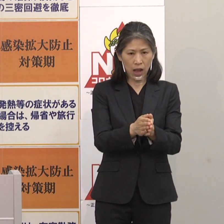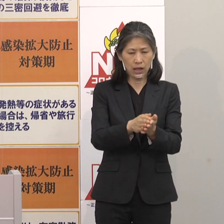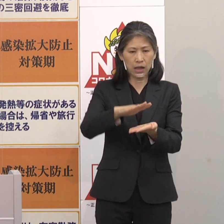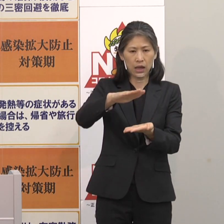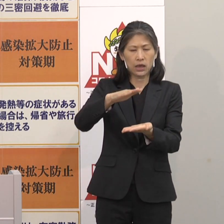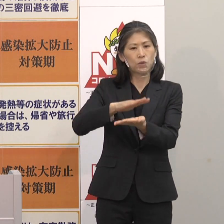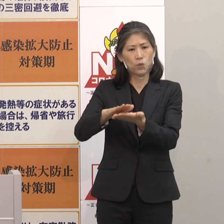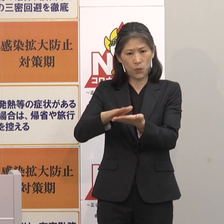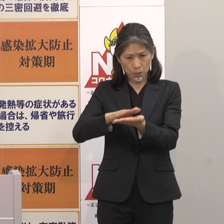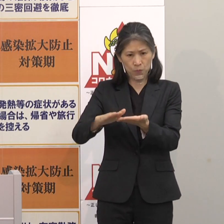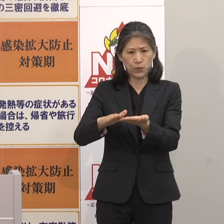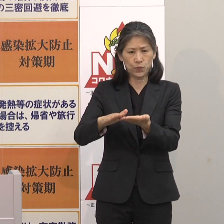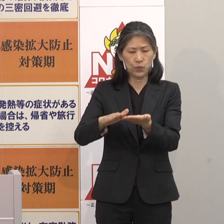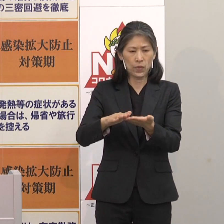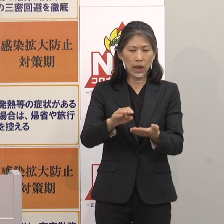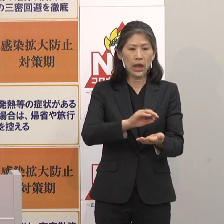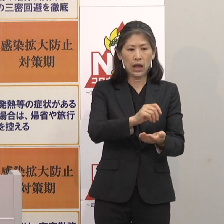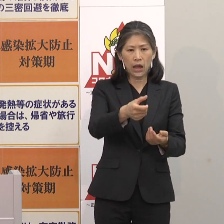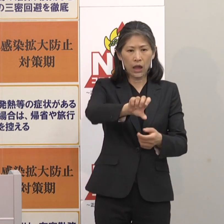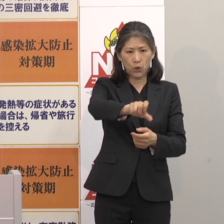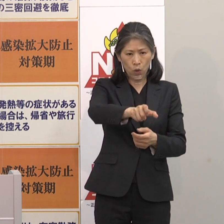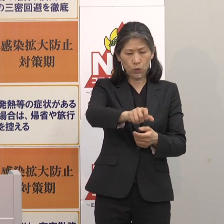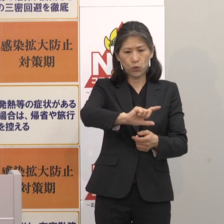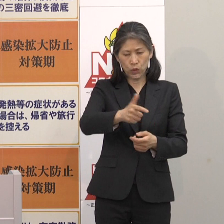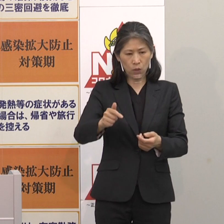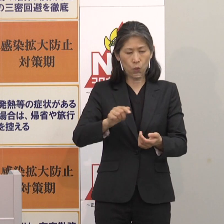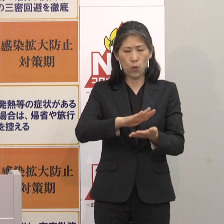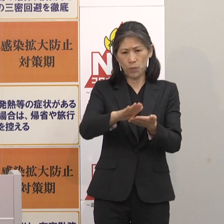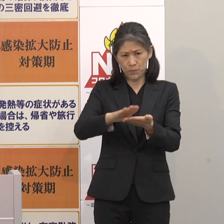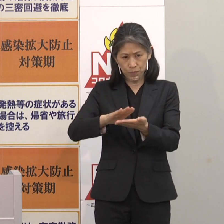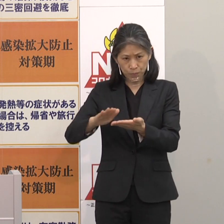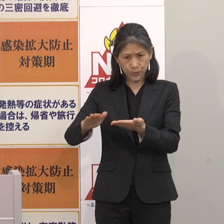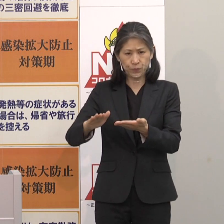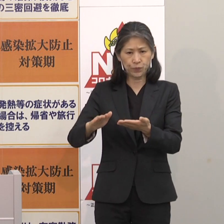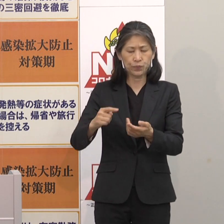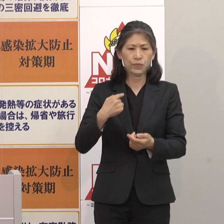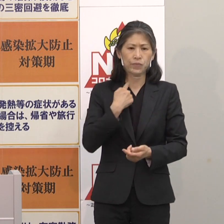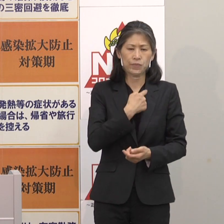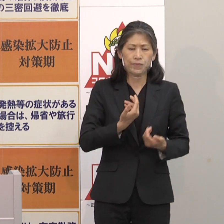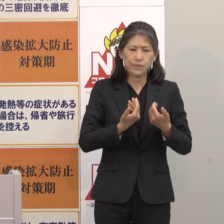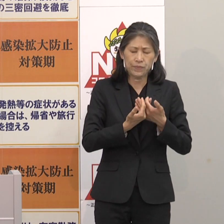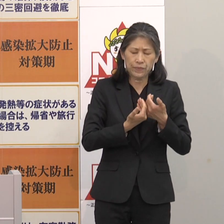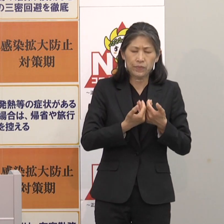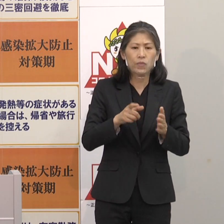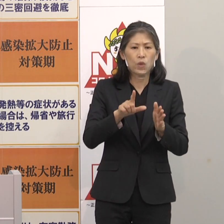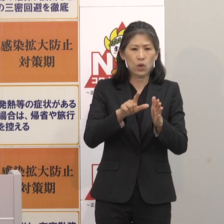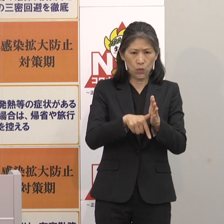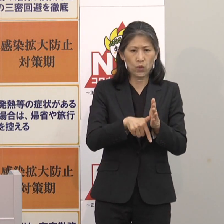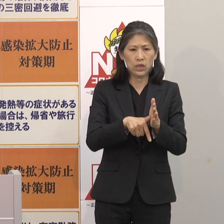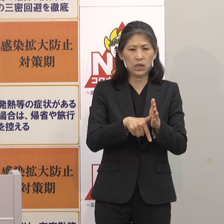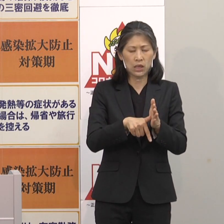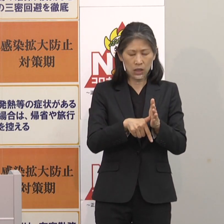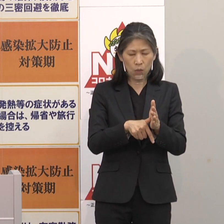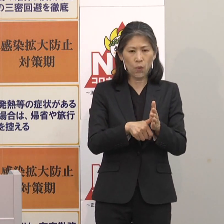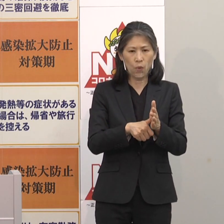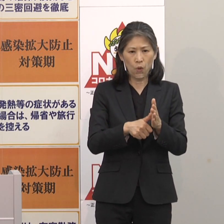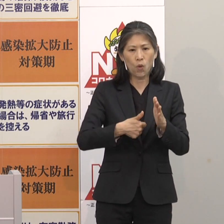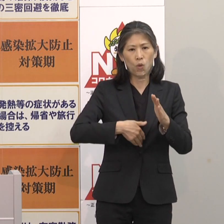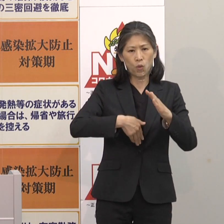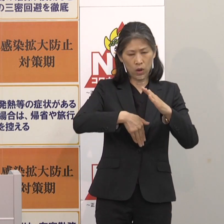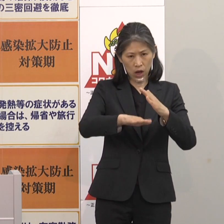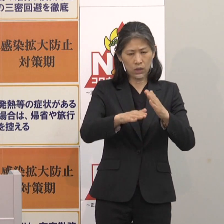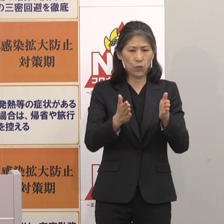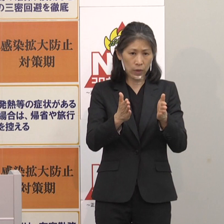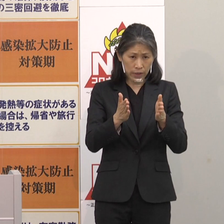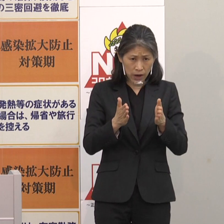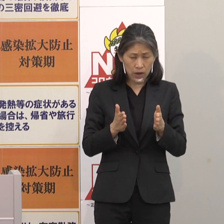消毒、共用部分の消毒の徹底、また喉の違和感など普段と違う症状がある場合、通勤通学外出を